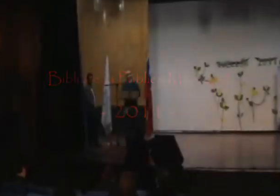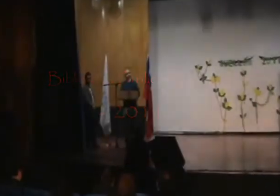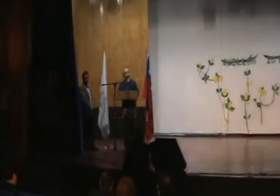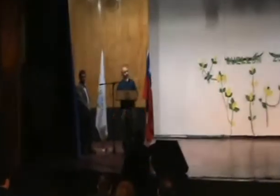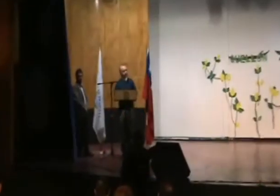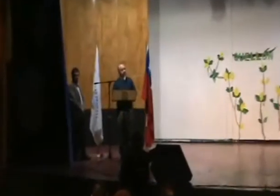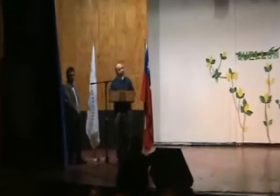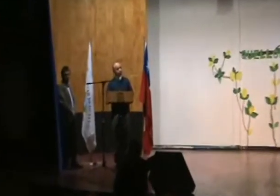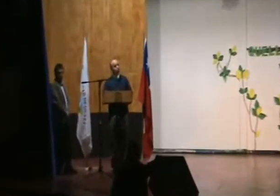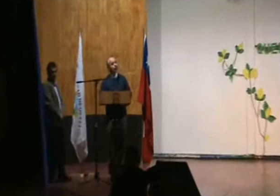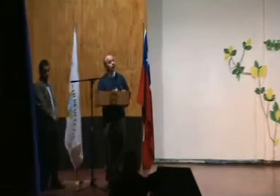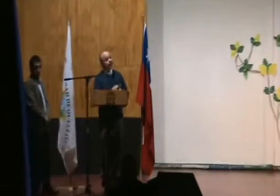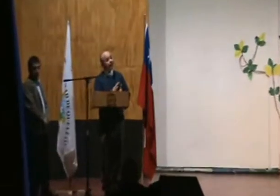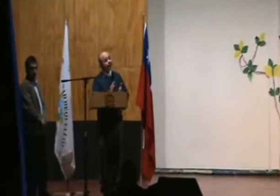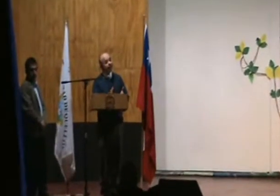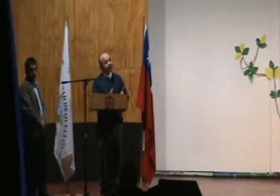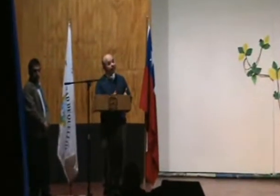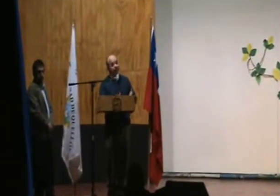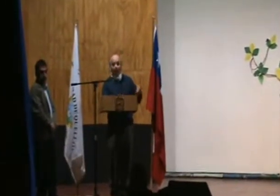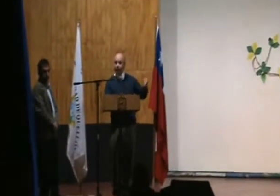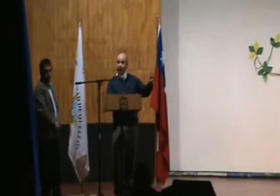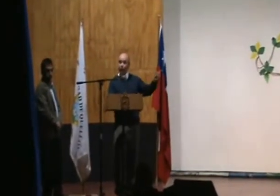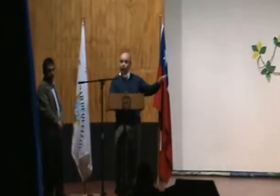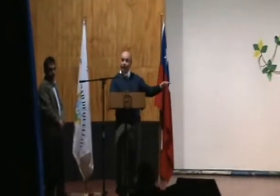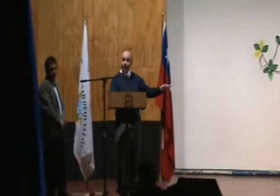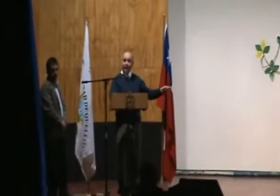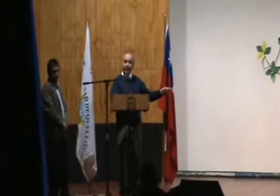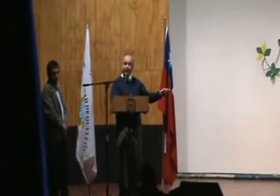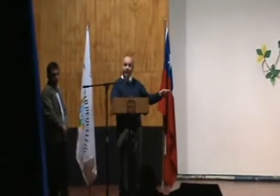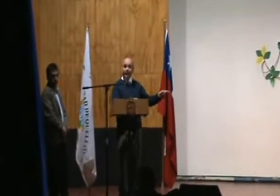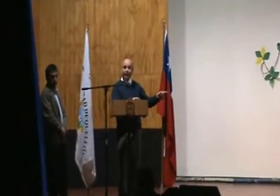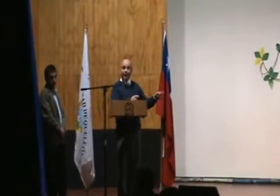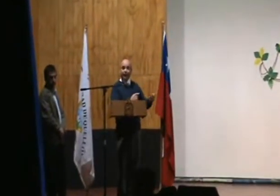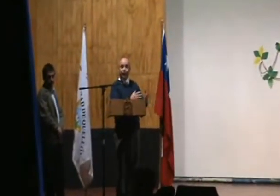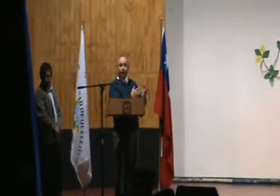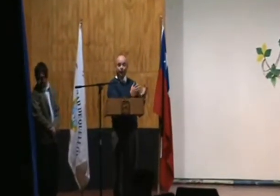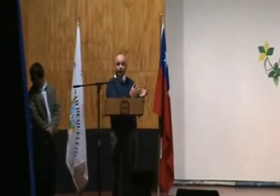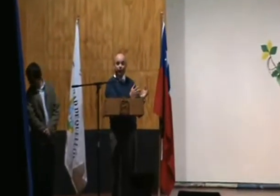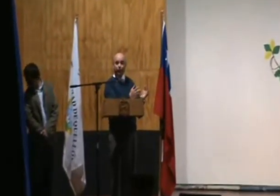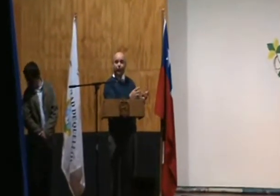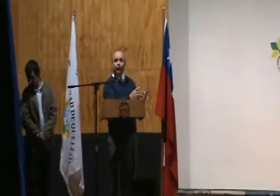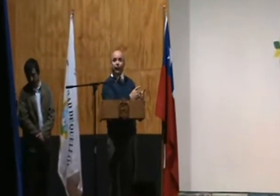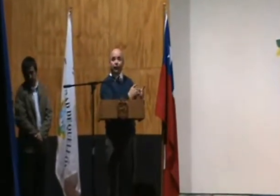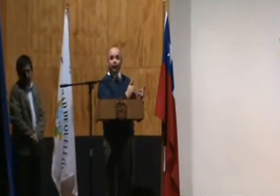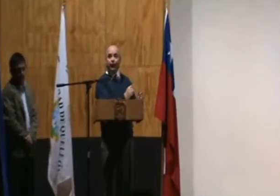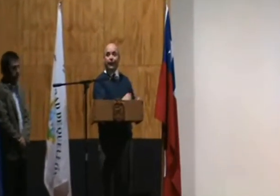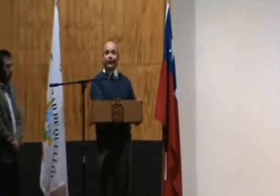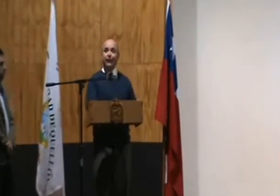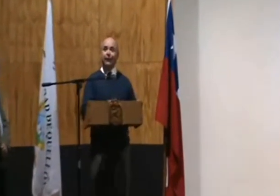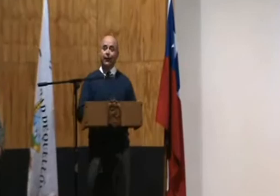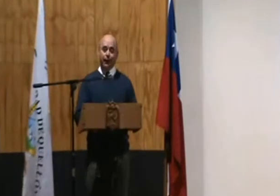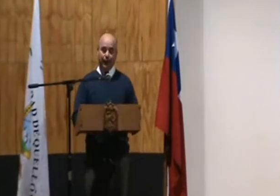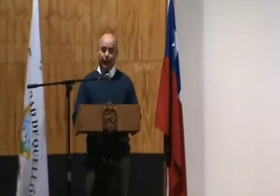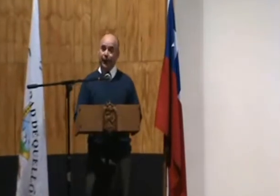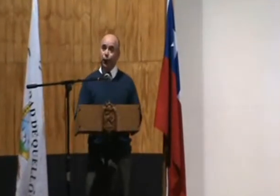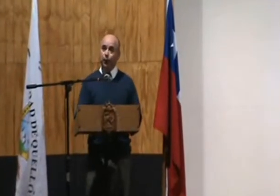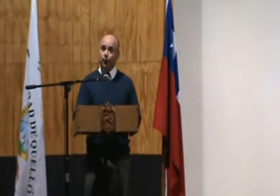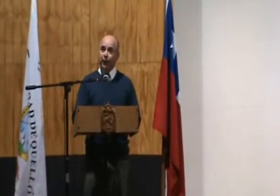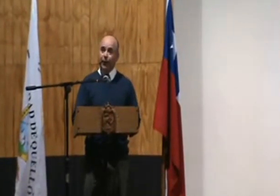y lo van a hacer de la manera como se hacen señas. Ellos lo van a hacer en señas, la invitación, y yo lo voy a hacer la traducción para que